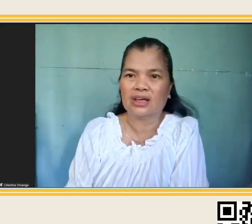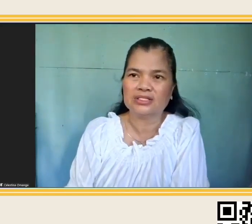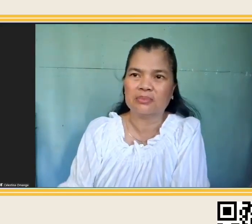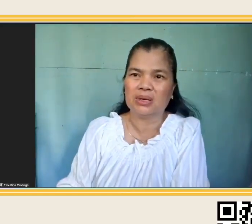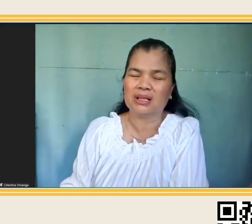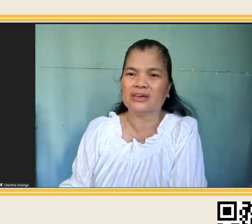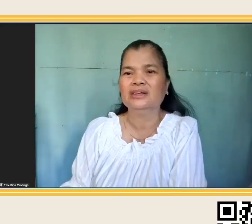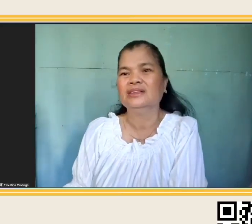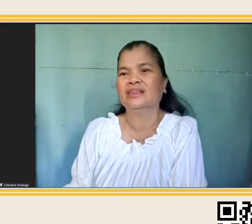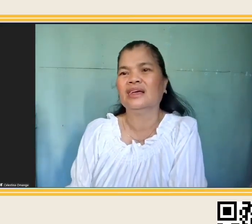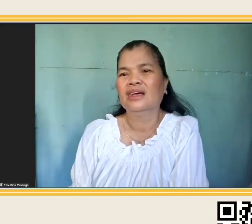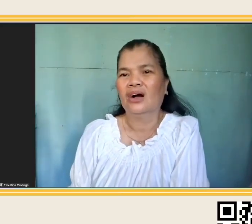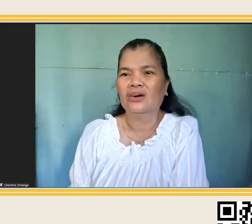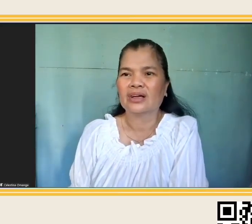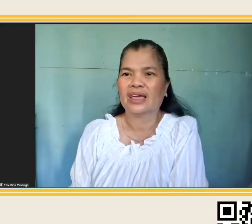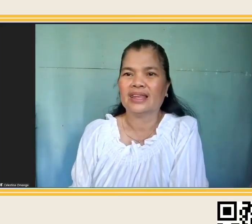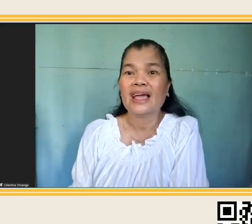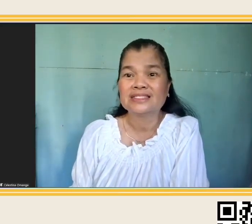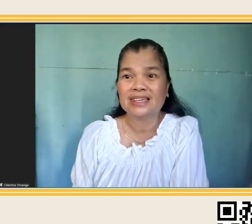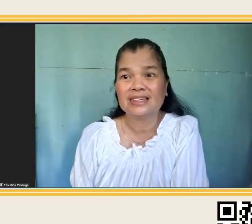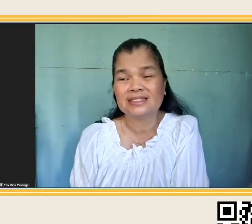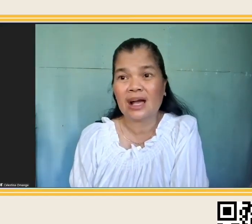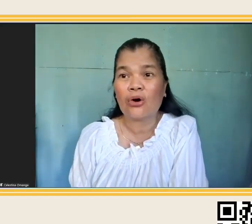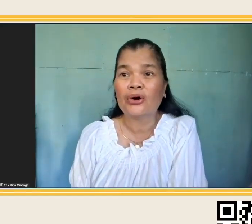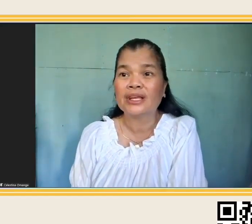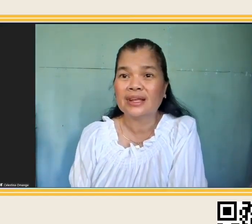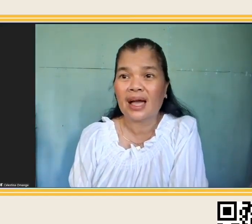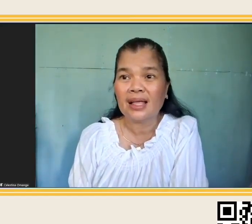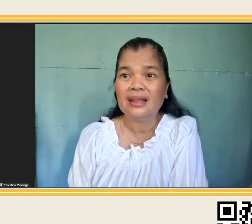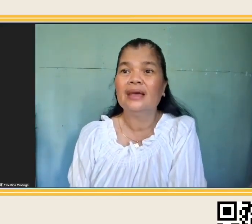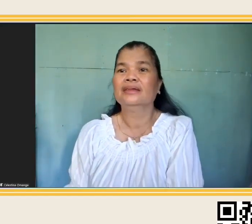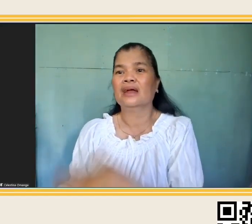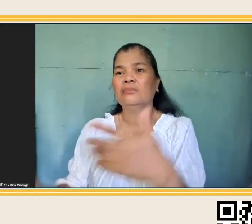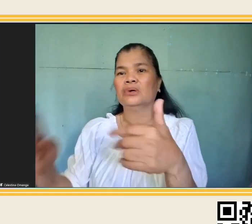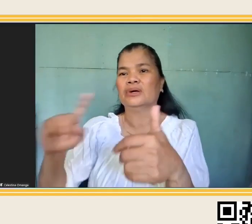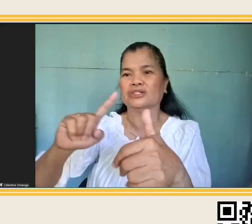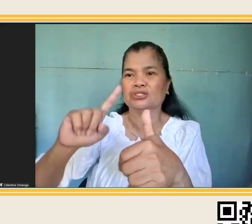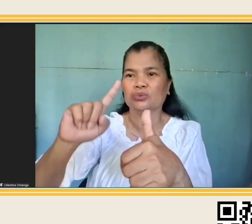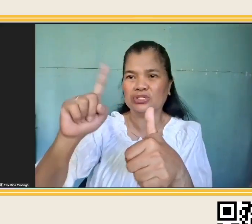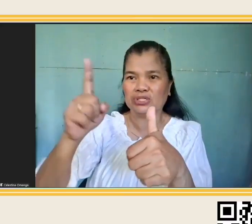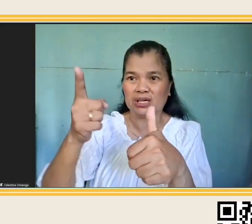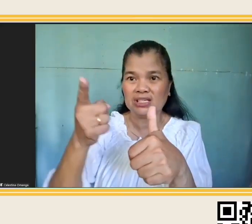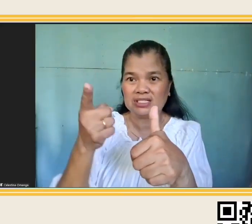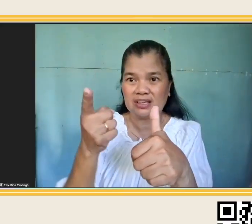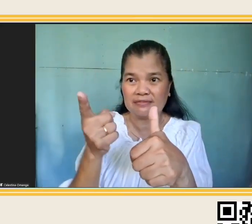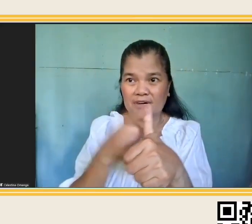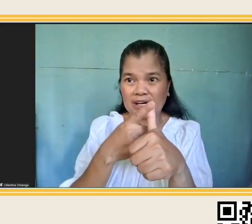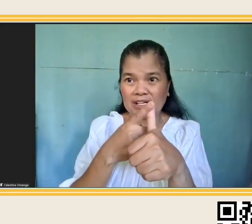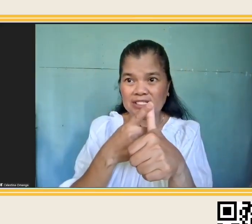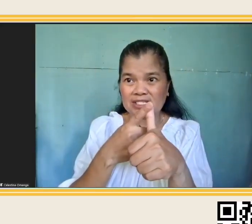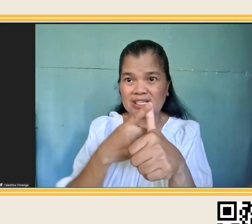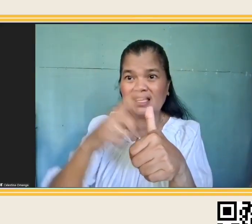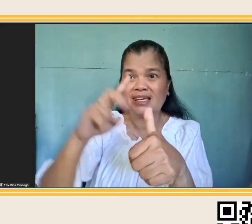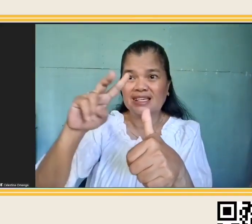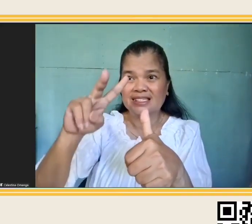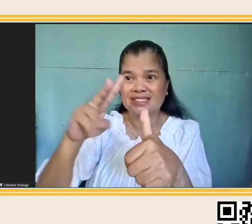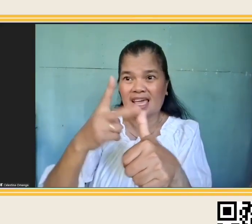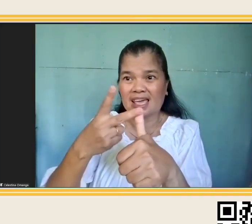Nakarating ka agad tayo sa billion. Okay, next is the ordinal numbers, which is